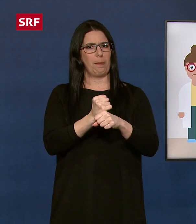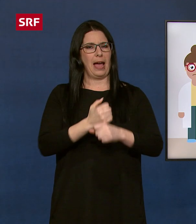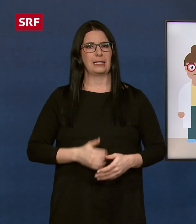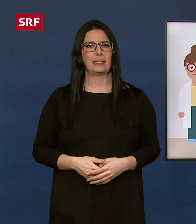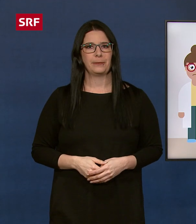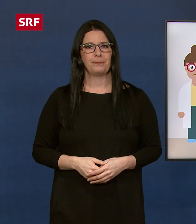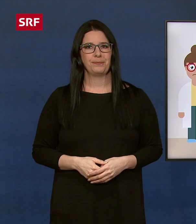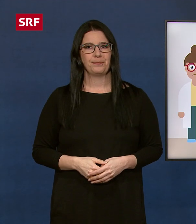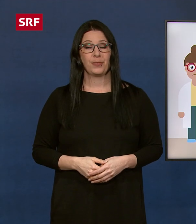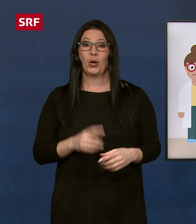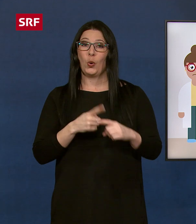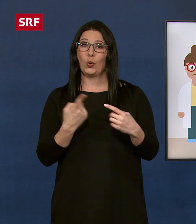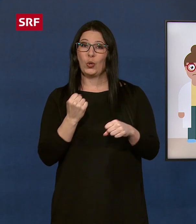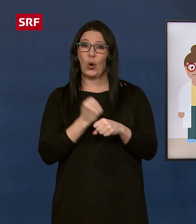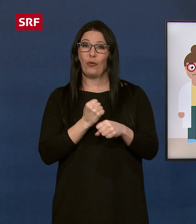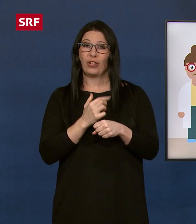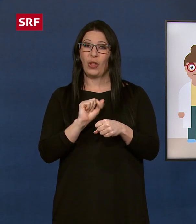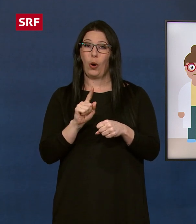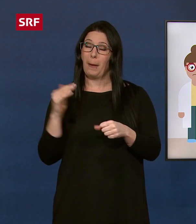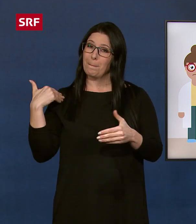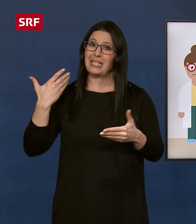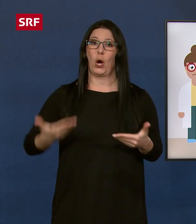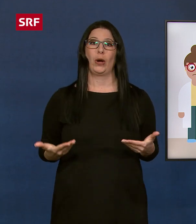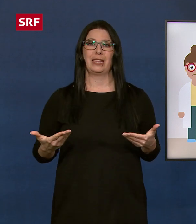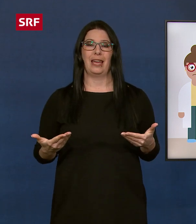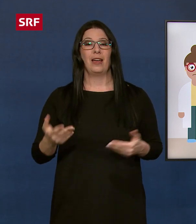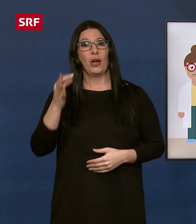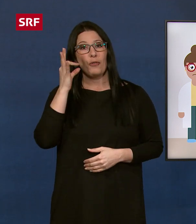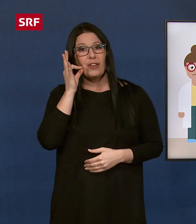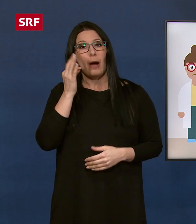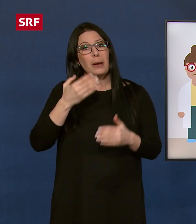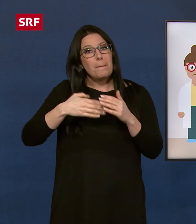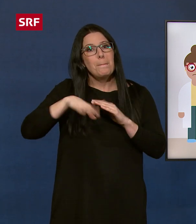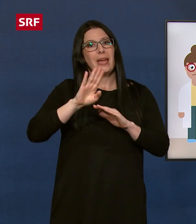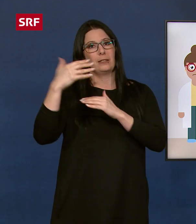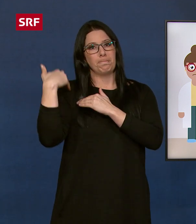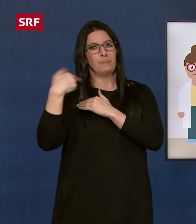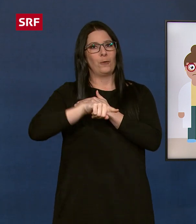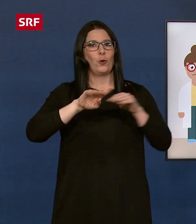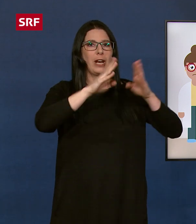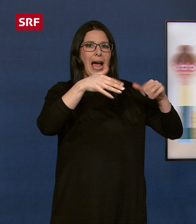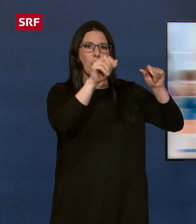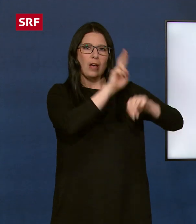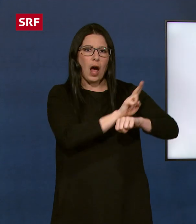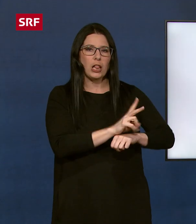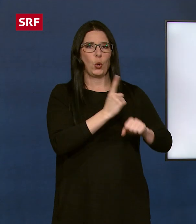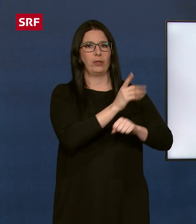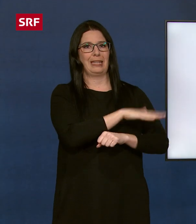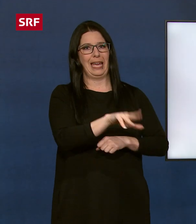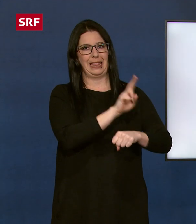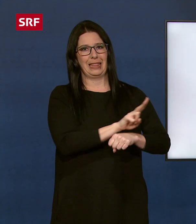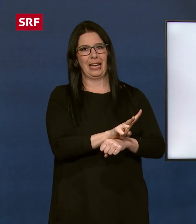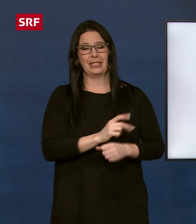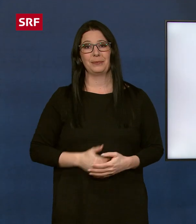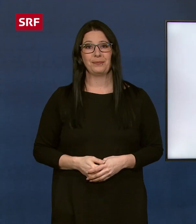Und meistens sind es eben auch heute noch Frauen, die sich häufiger um Kinder und den Haushalt kümmern. Auch deshalb